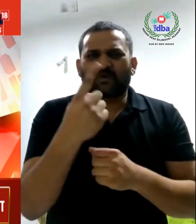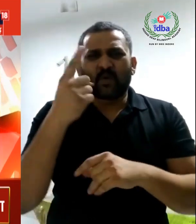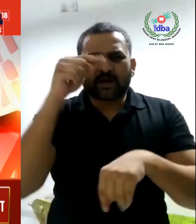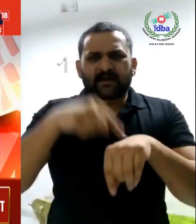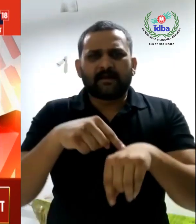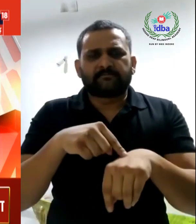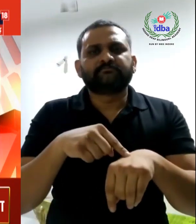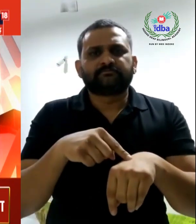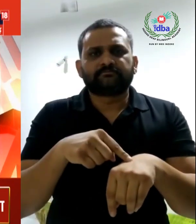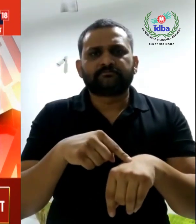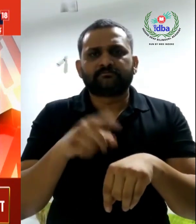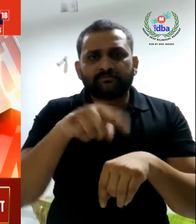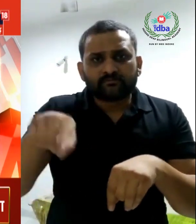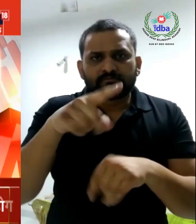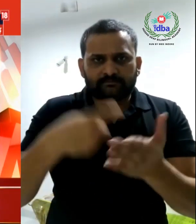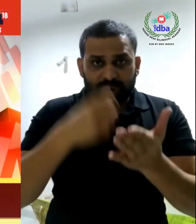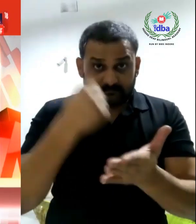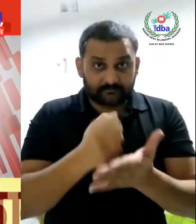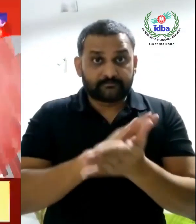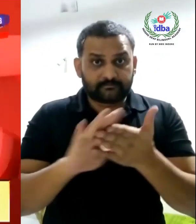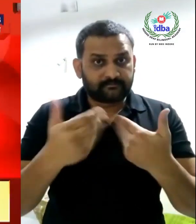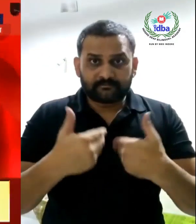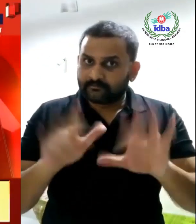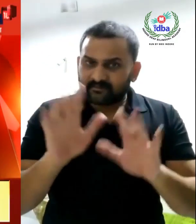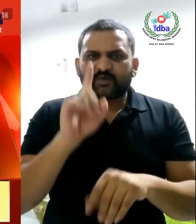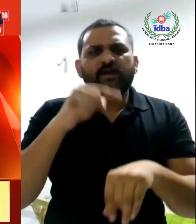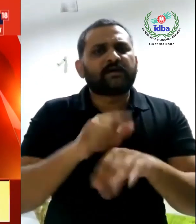एक बार रजिस्ट्रेशन कराना होगा।